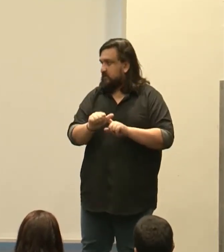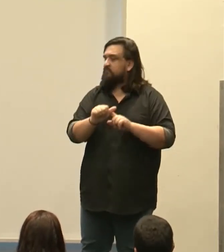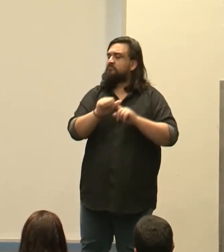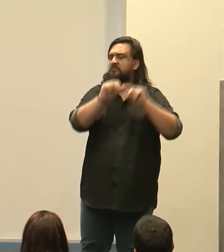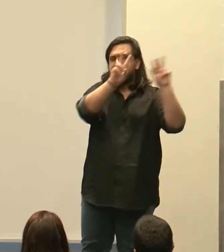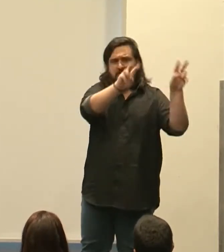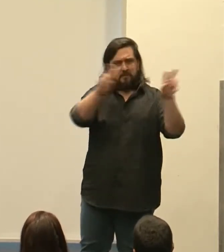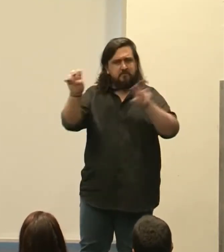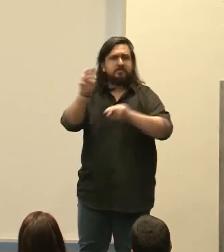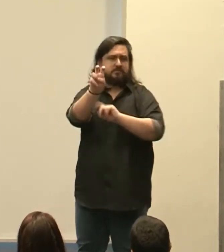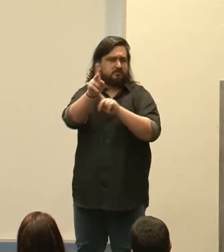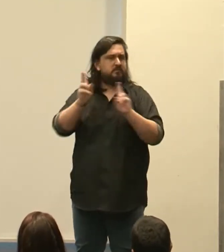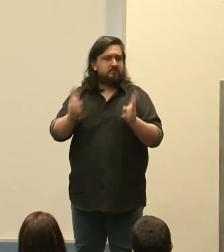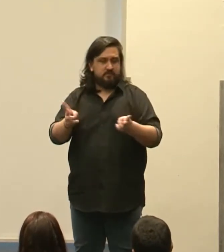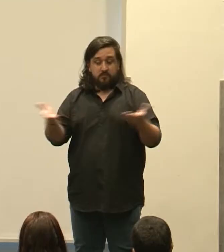mesmas salas.